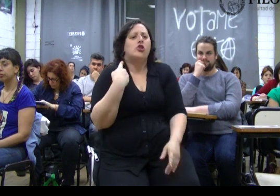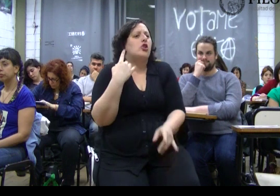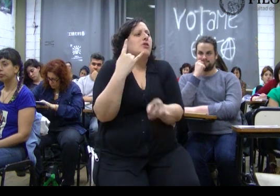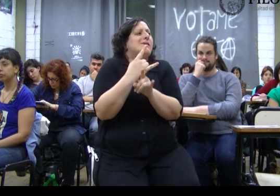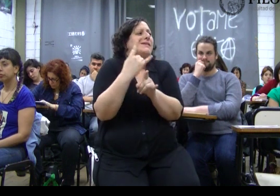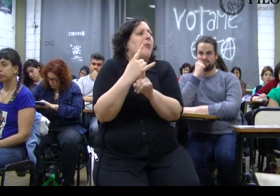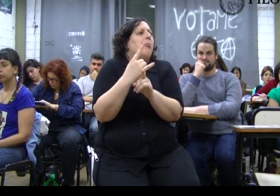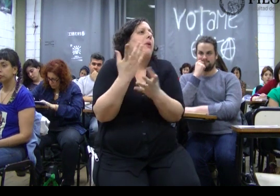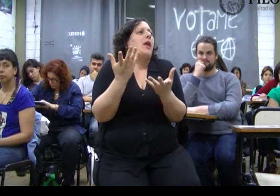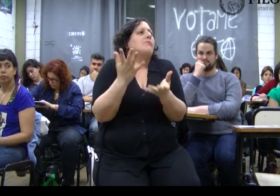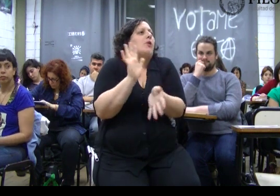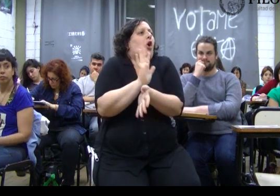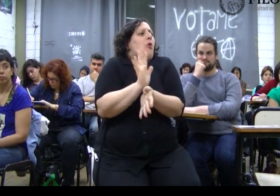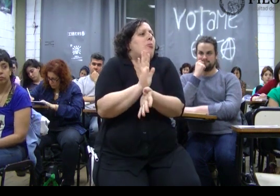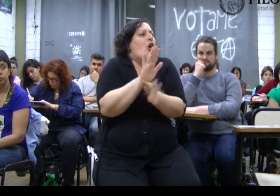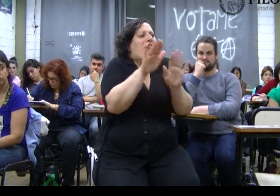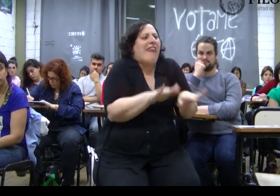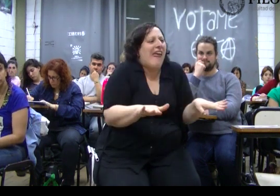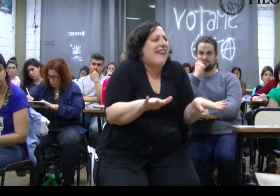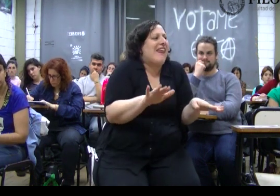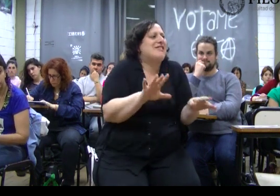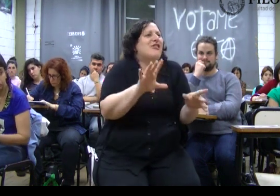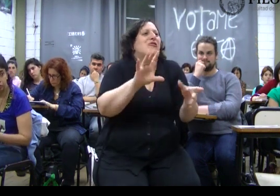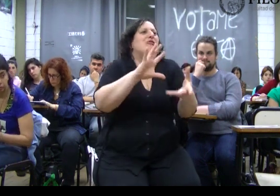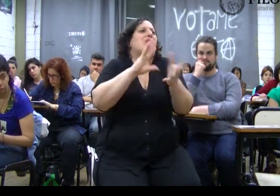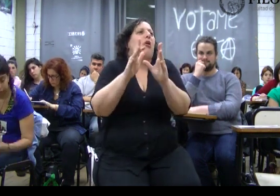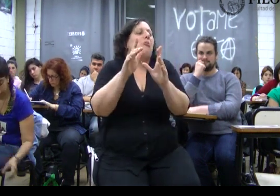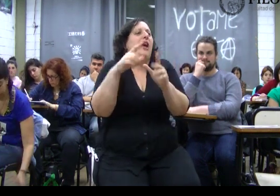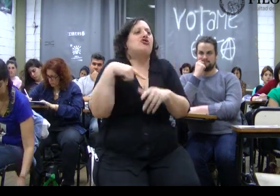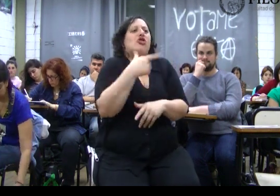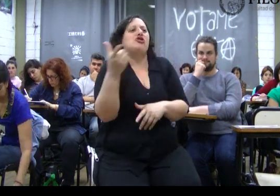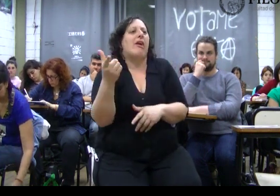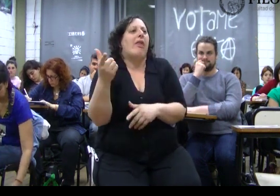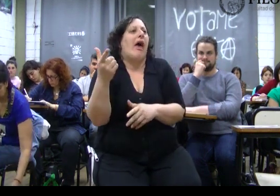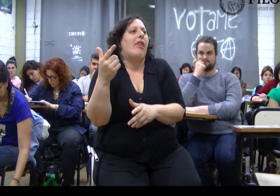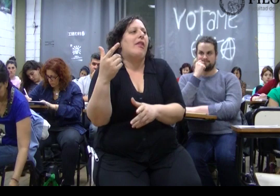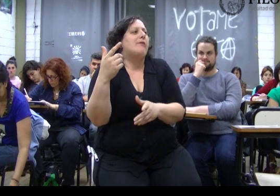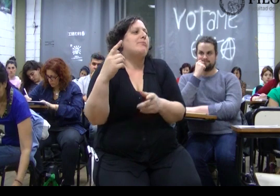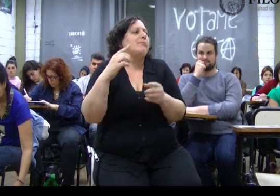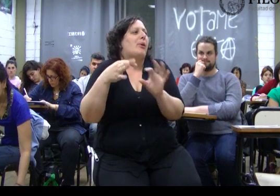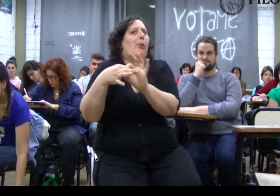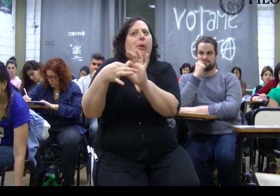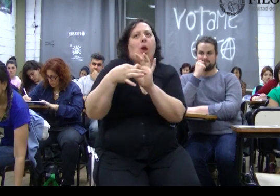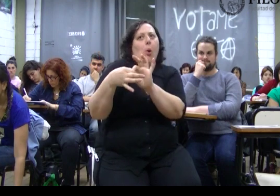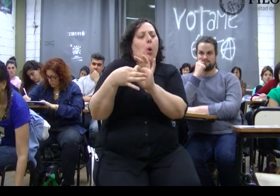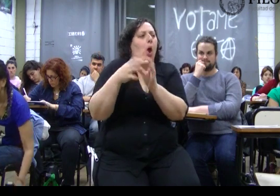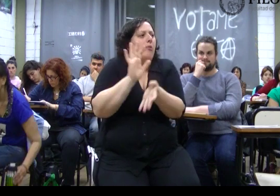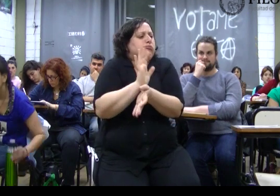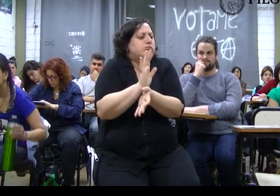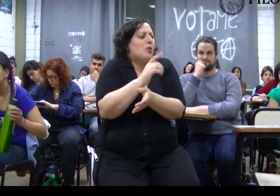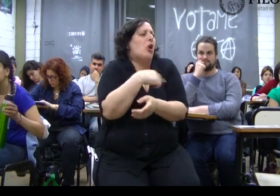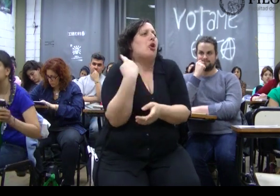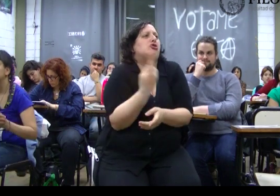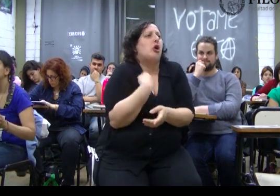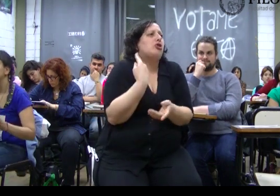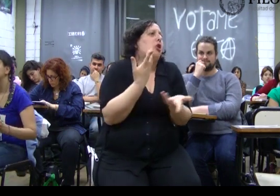se nos infantiliza, ¿sí? Se creen que somos seres asexuados, ángeles, seres de luz,